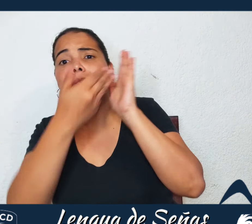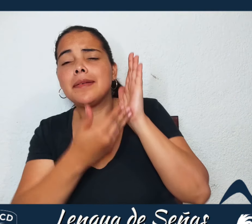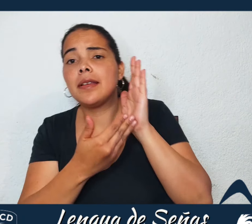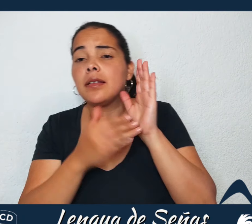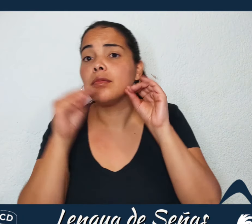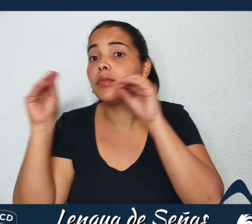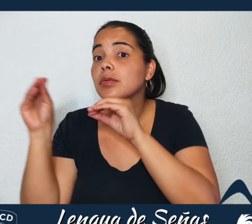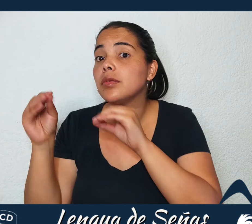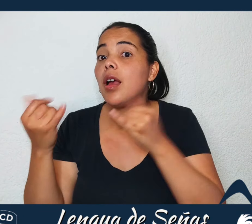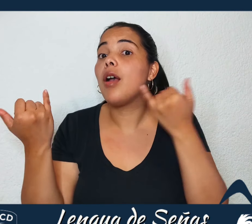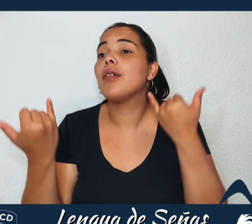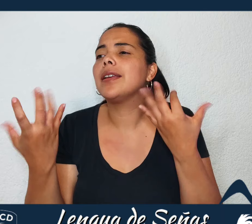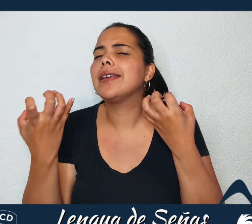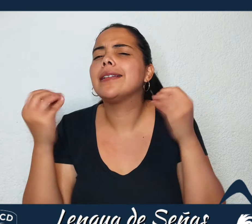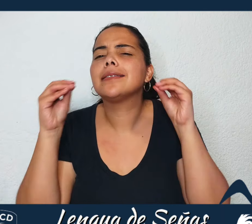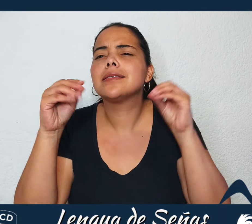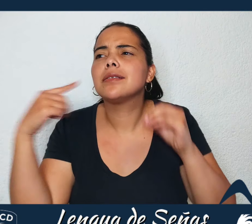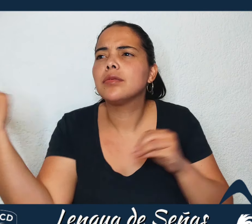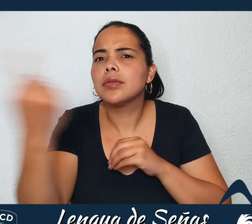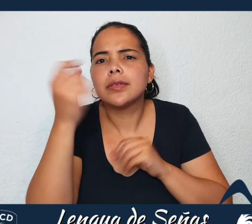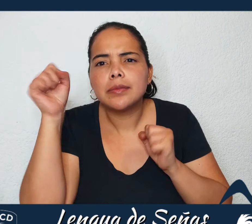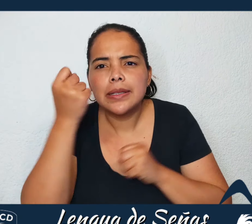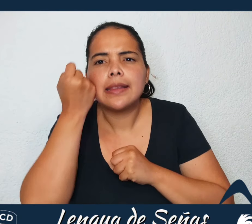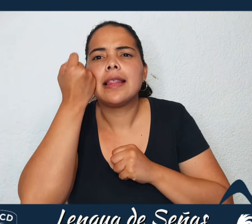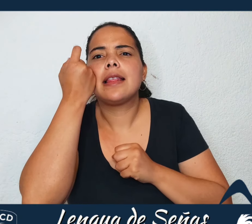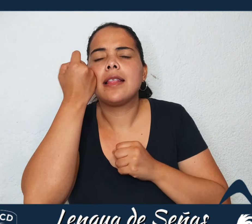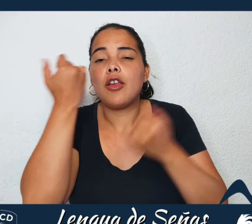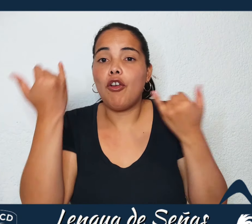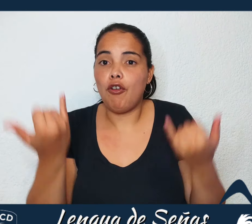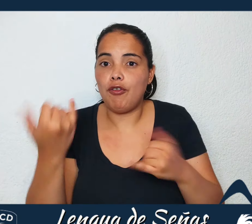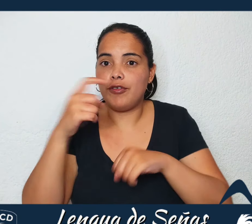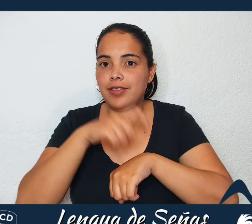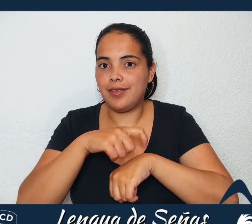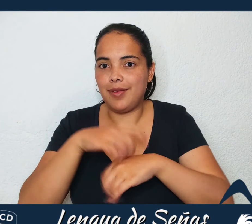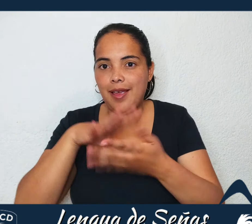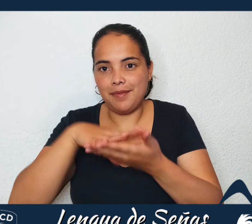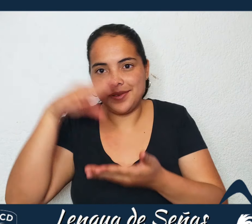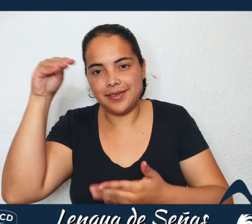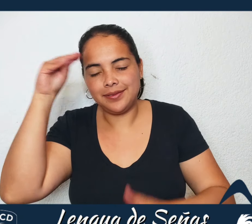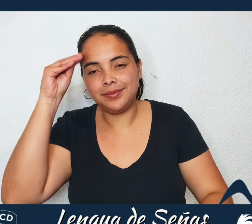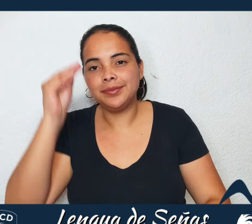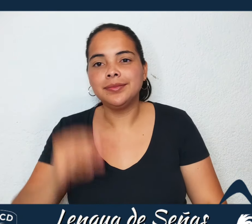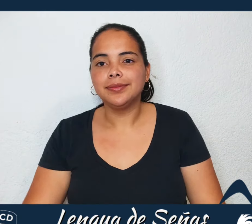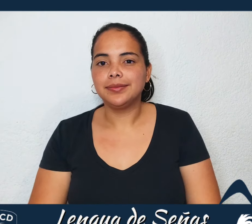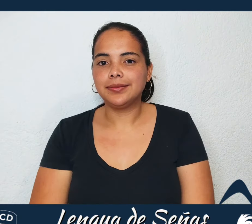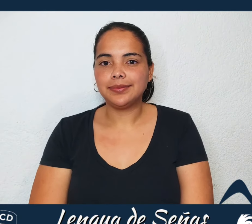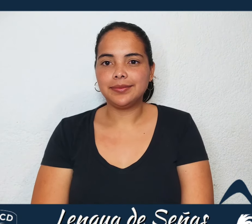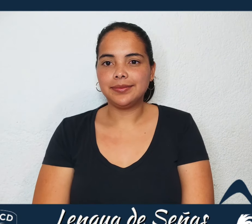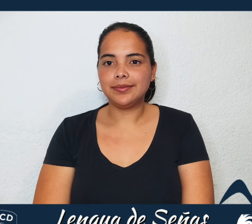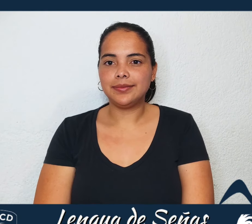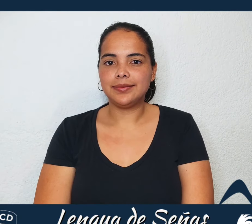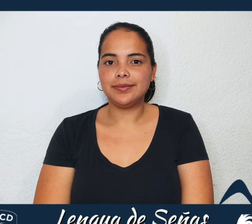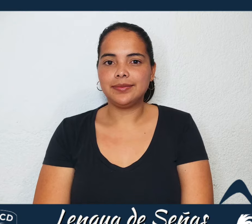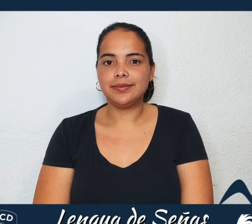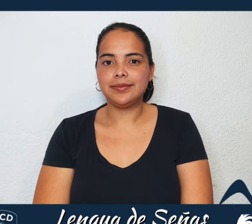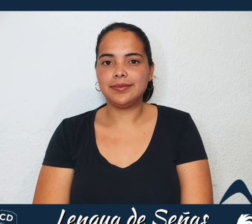Testamento. Vamos a ver lo que Pablo nos quiere enseñar en esta lección de hoy día aquí, en un momento con Dios.